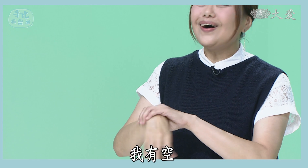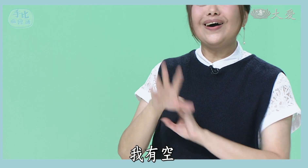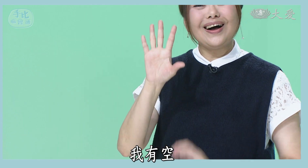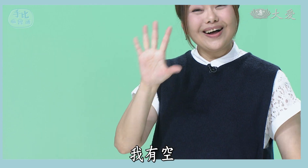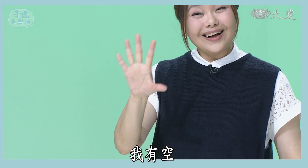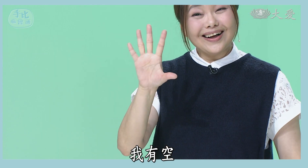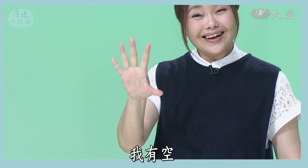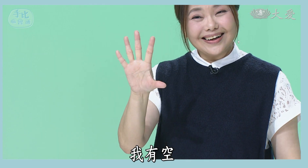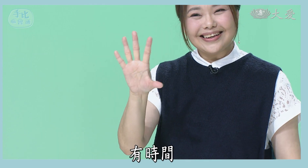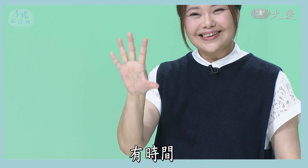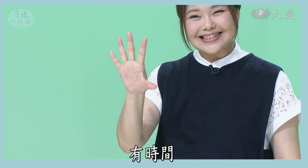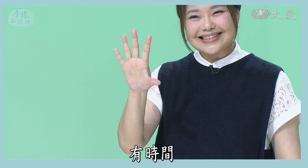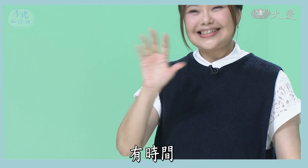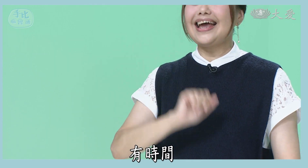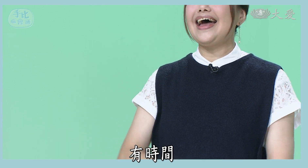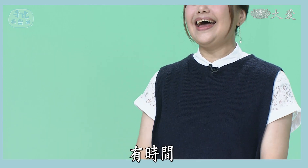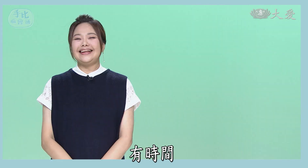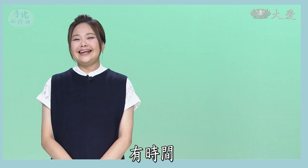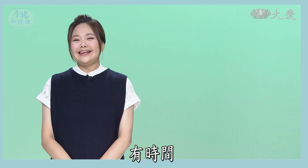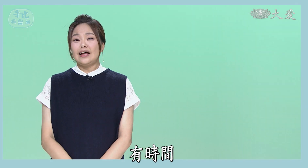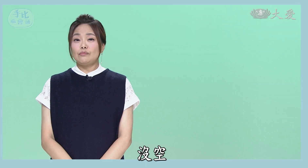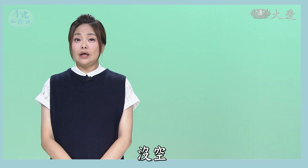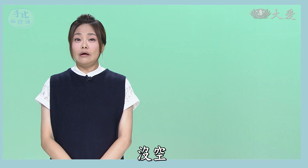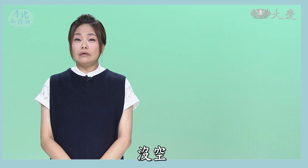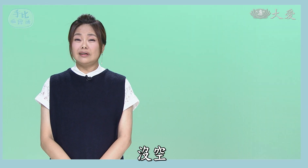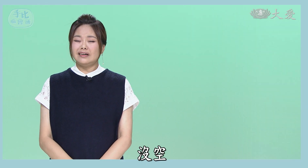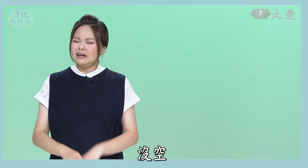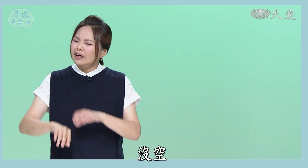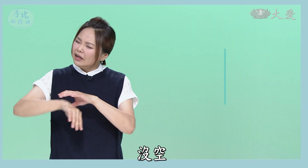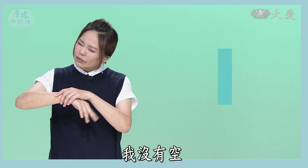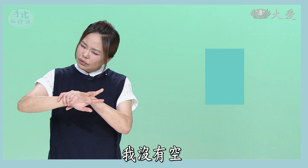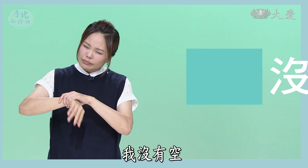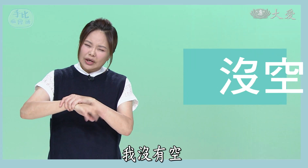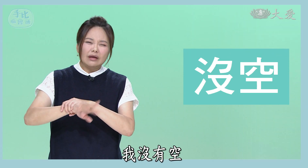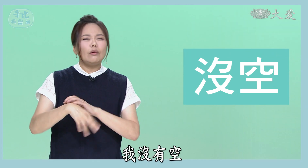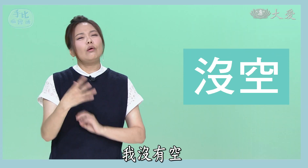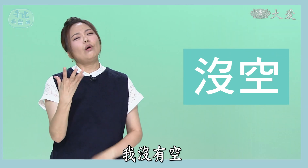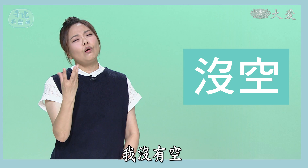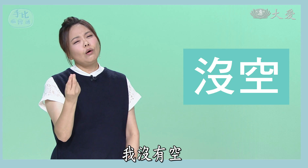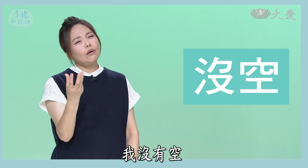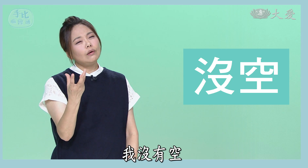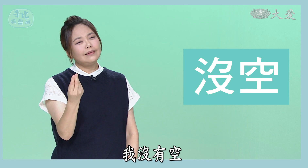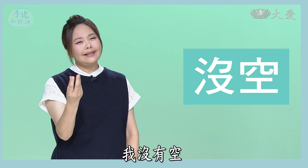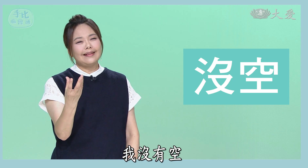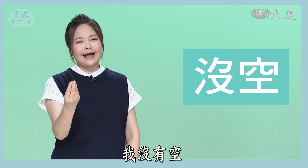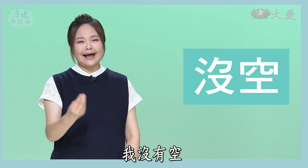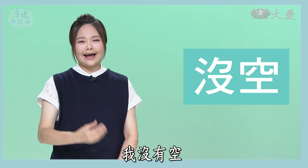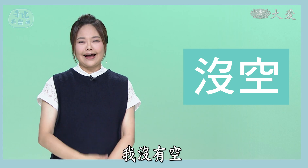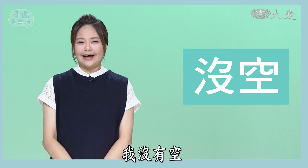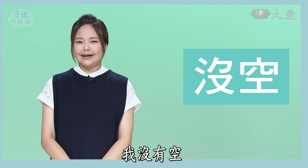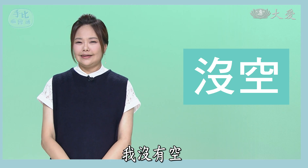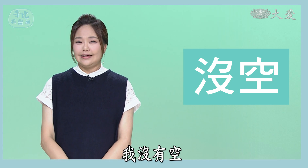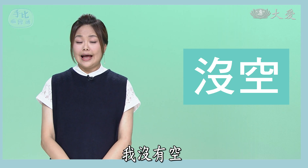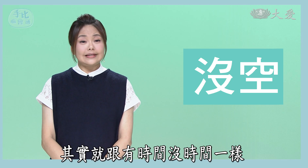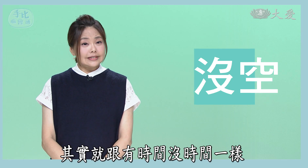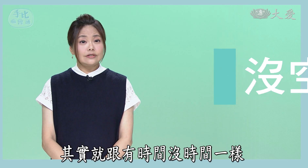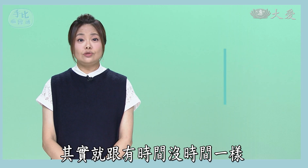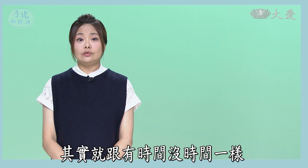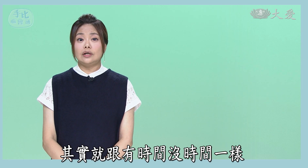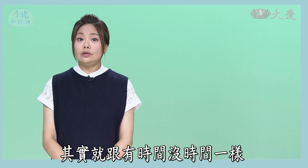哦，有时间。那没空呢，我没有空啦。哎，其实就跟有